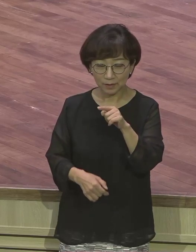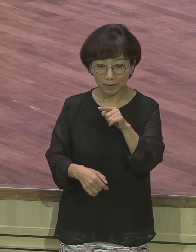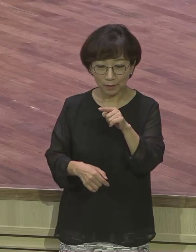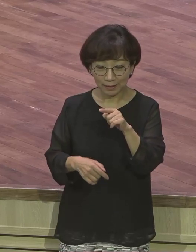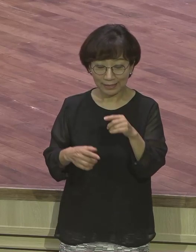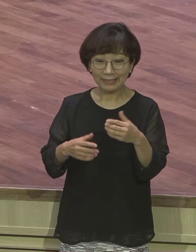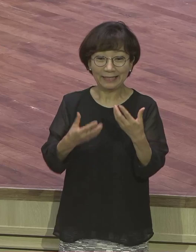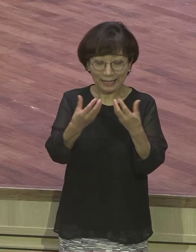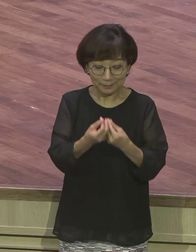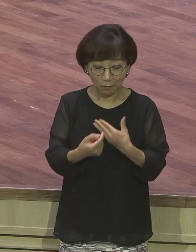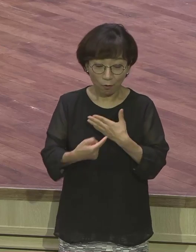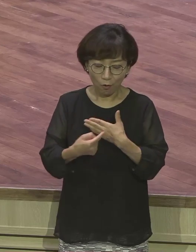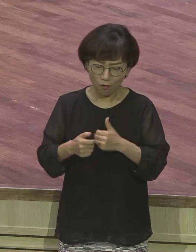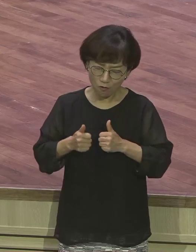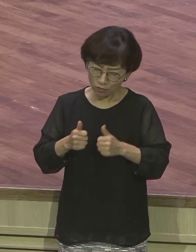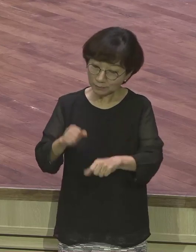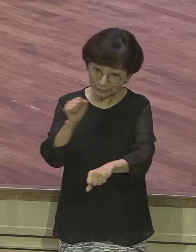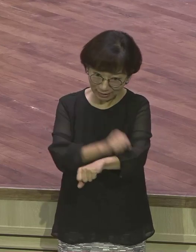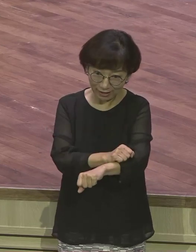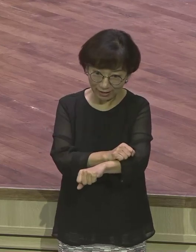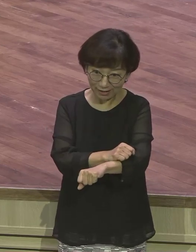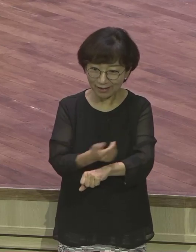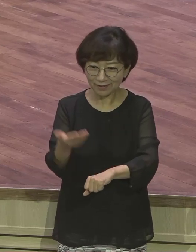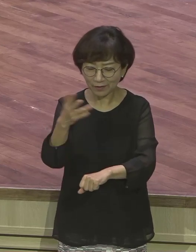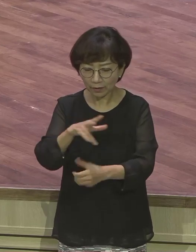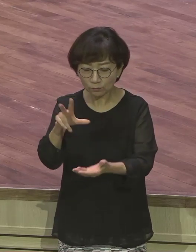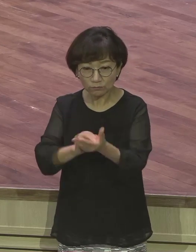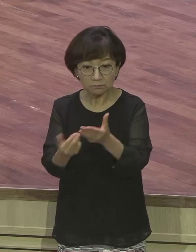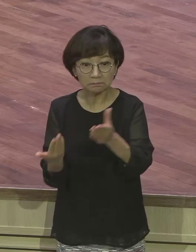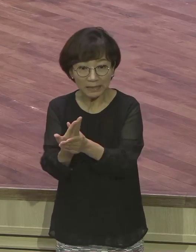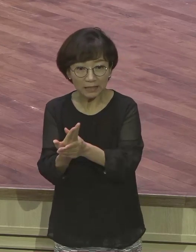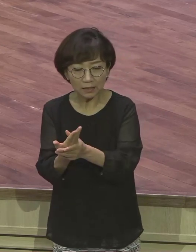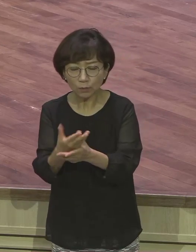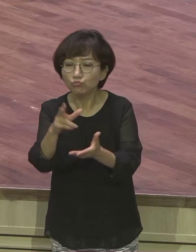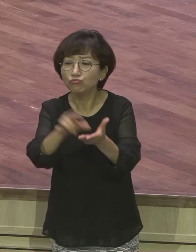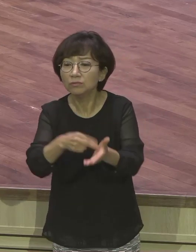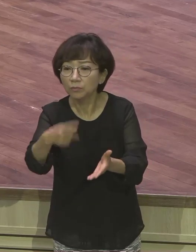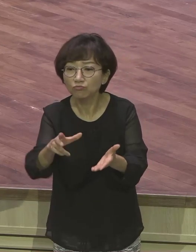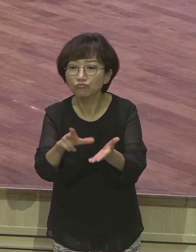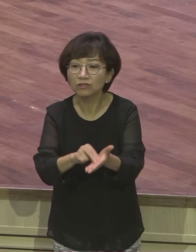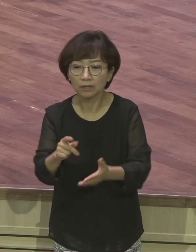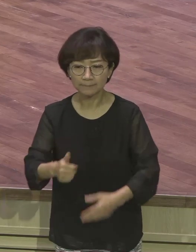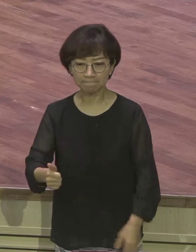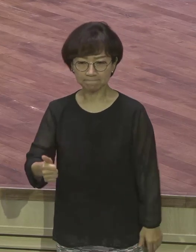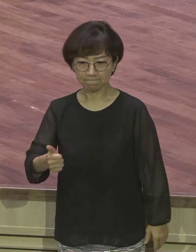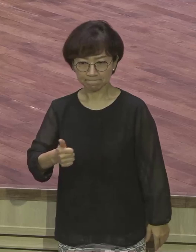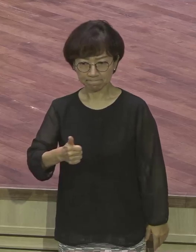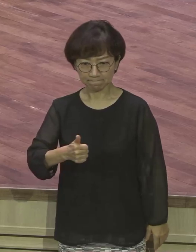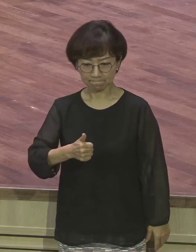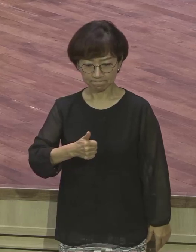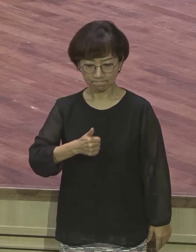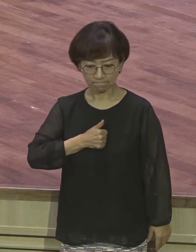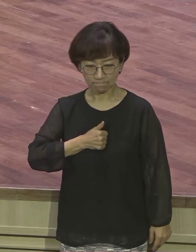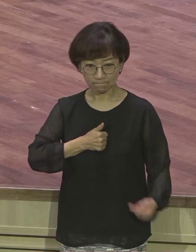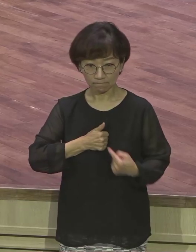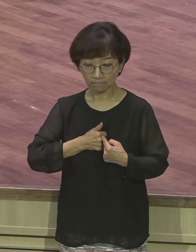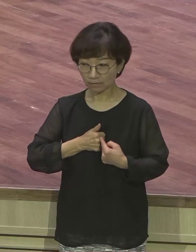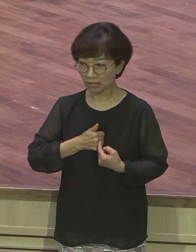문제 사건이 뭔지 않습니까 자존심 상했을 때입니다 그 사람의 마지막 사단의 마지막 보루가 뭐냐면